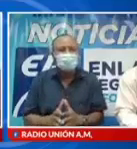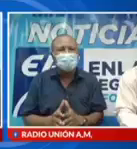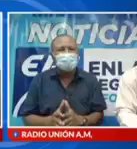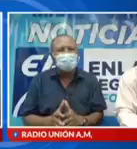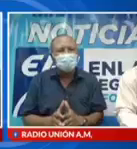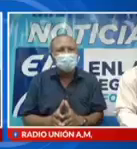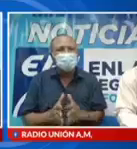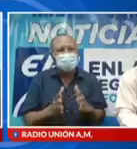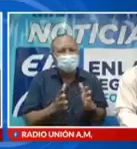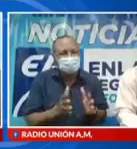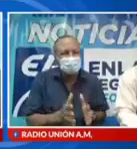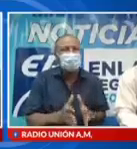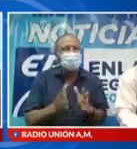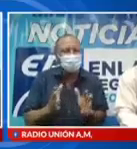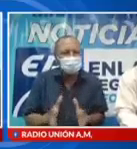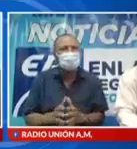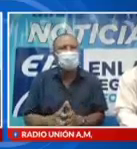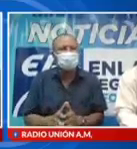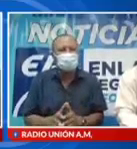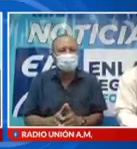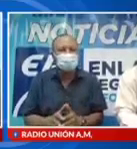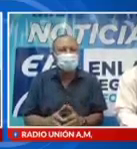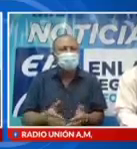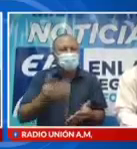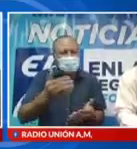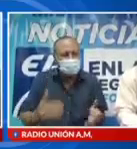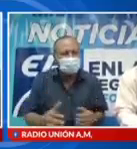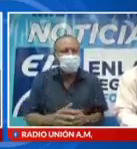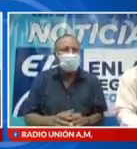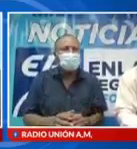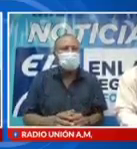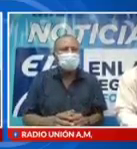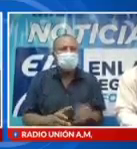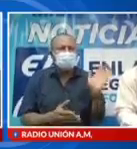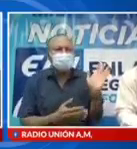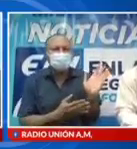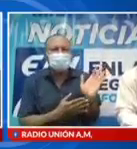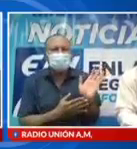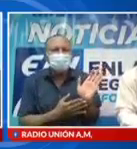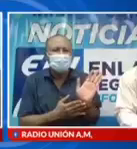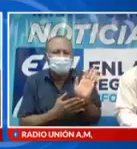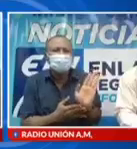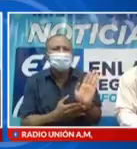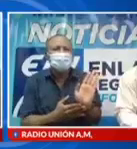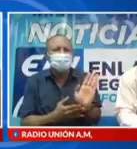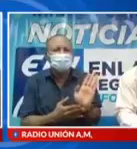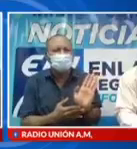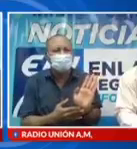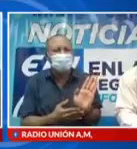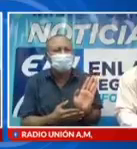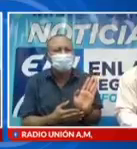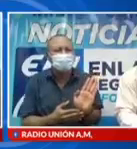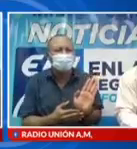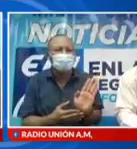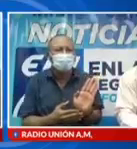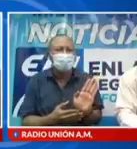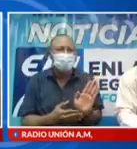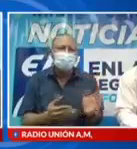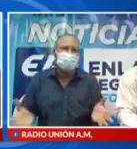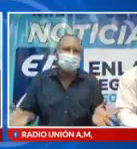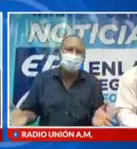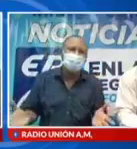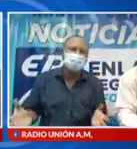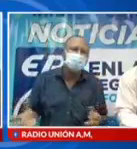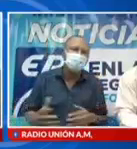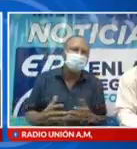el acta de diciembre donde se aprobó el presupuesto. Y el POA, para que ahí está la información.